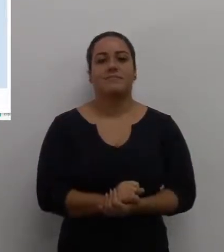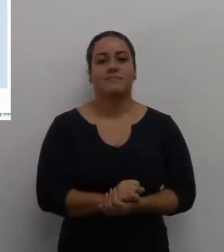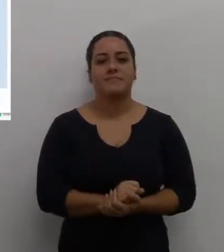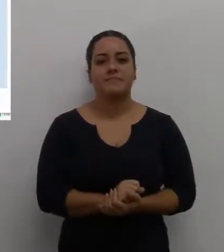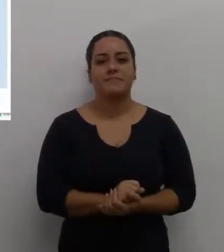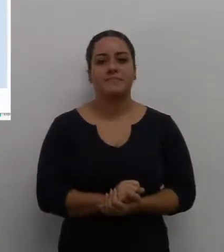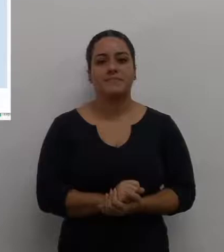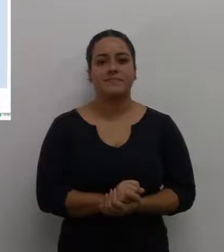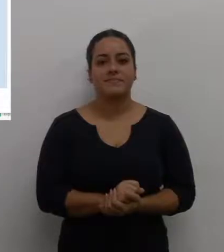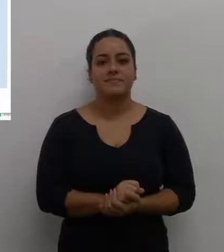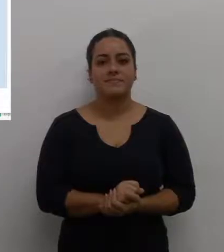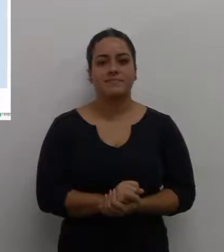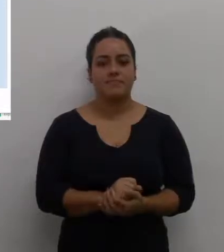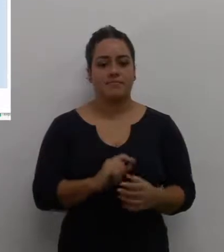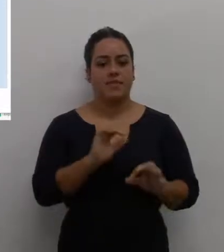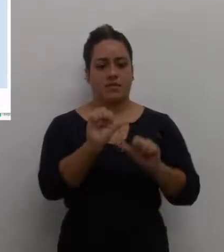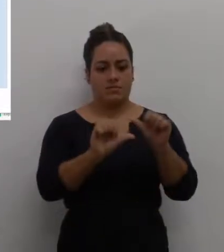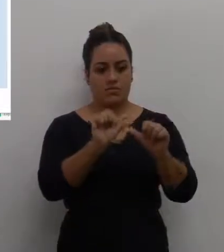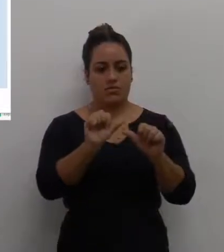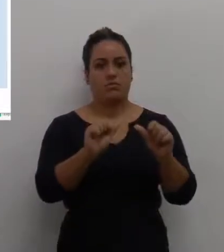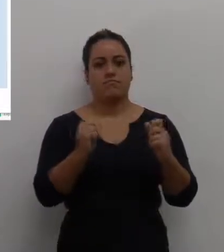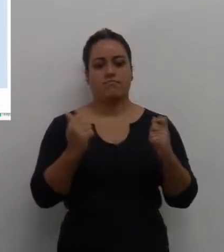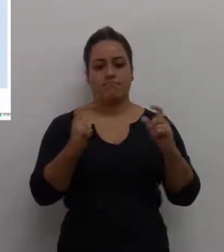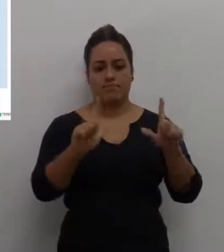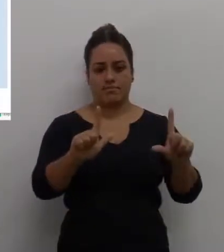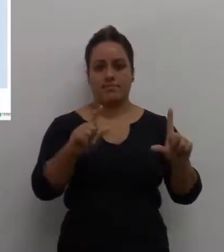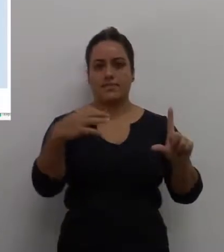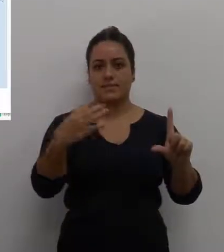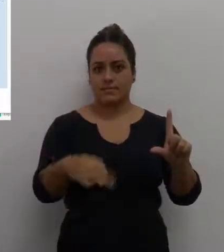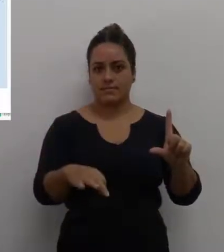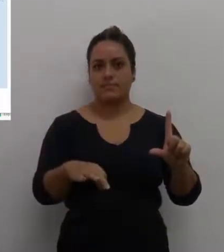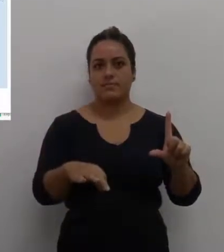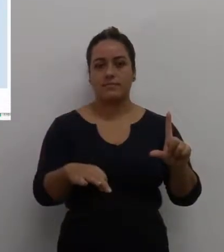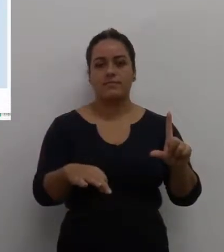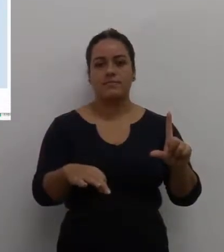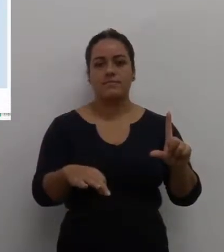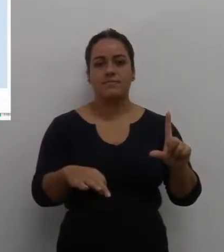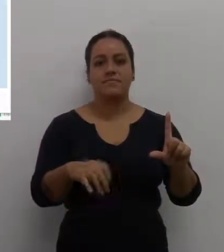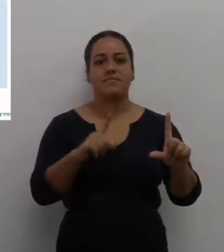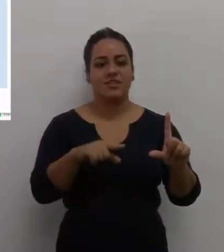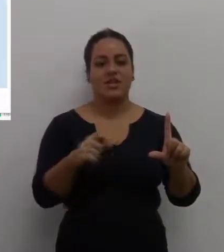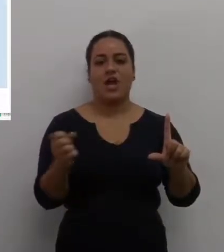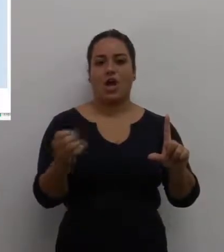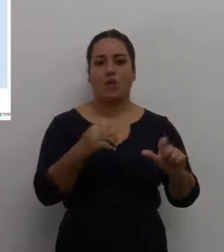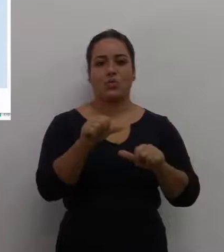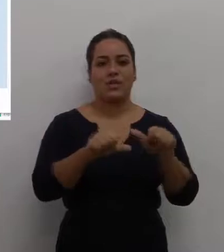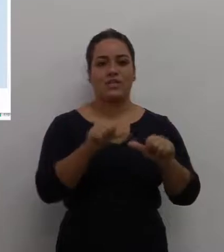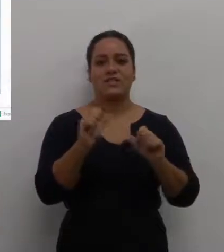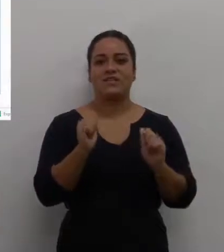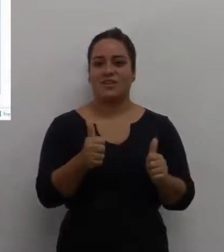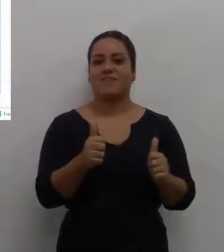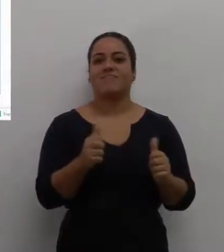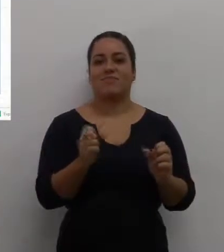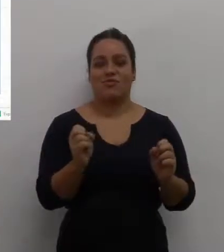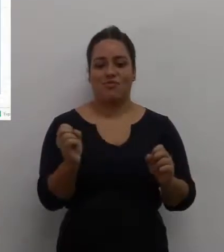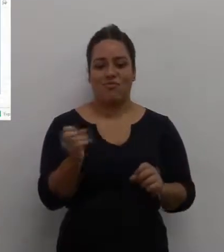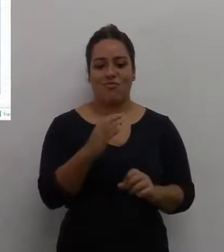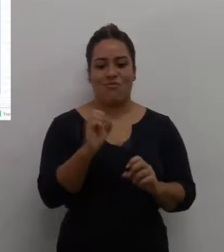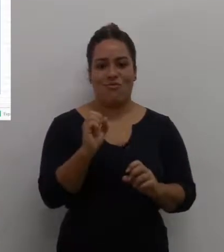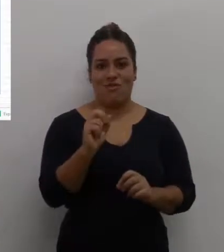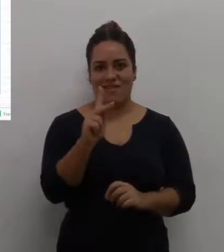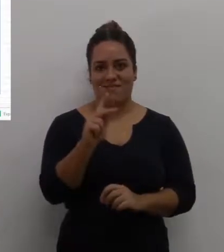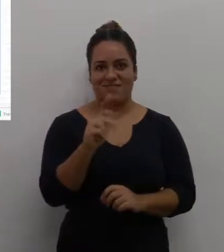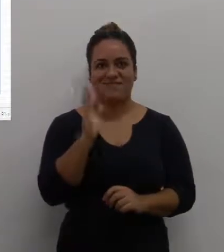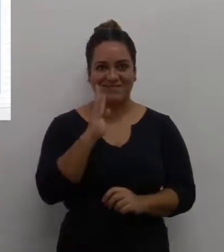Vamos trabalhar com de colunas, vai. Ok, já mudou aqui, certo? Clique em atualizar e o